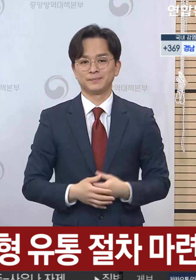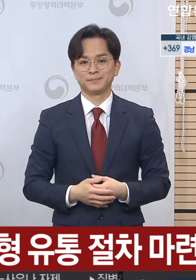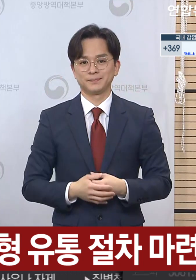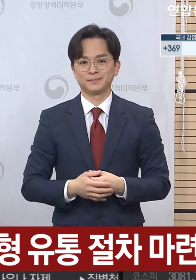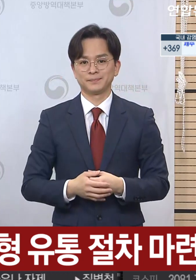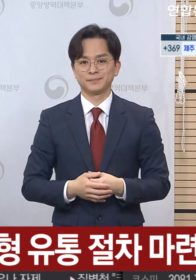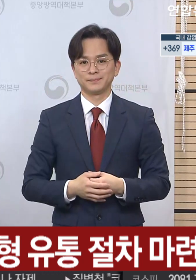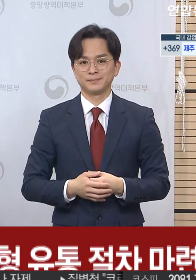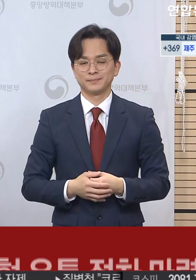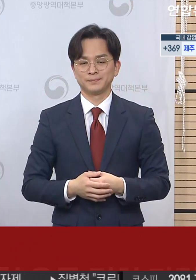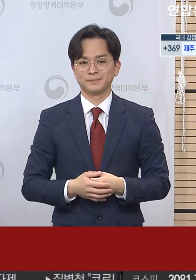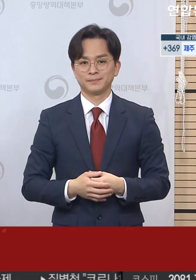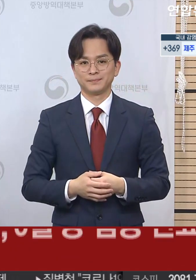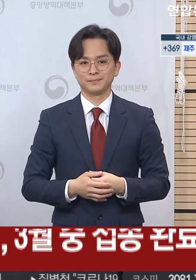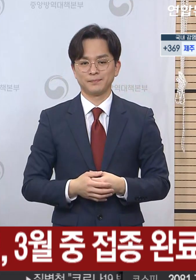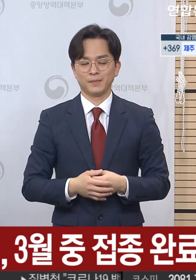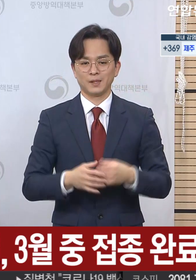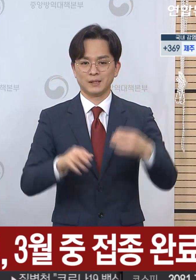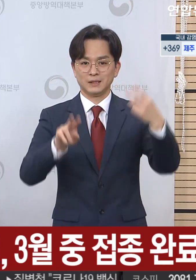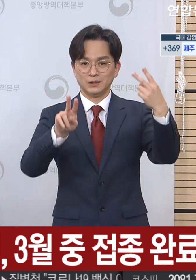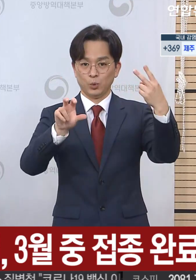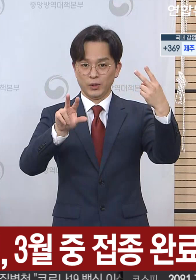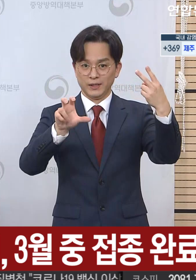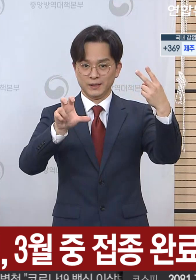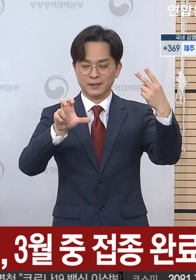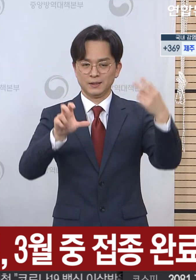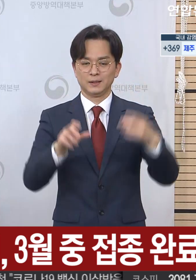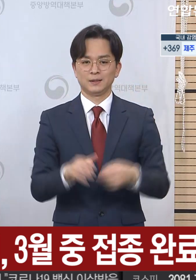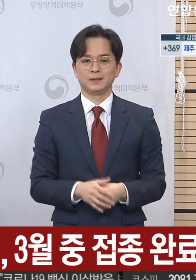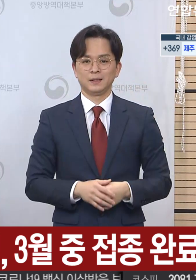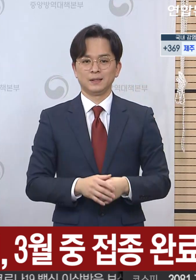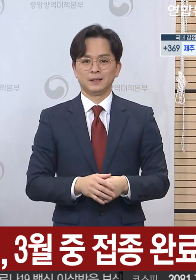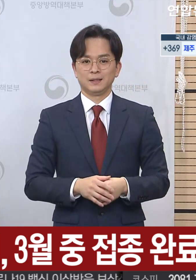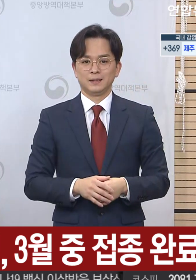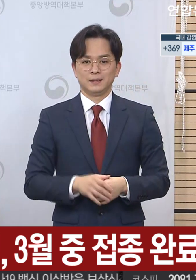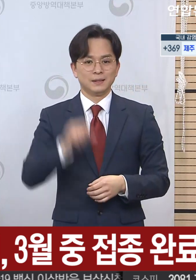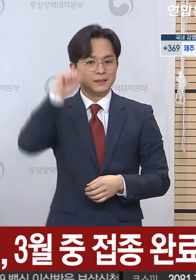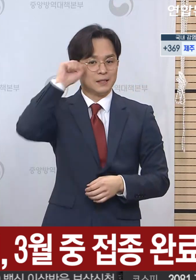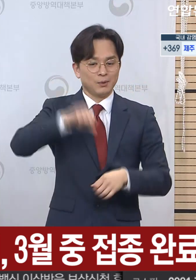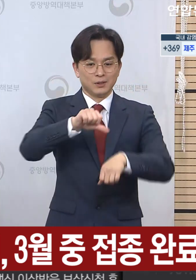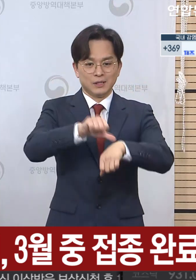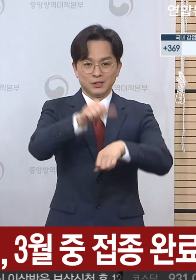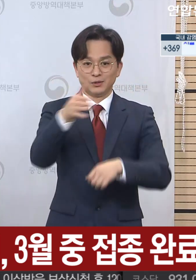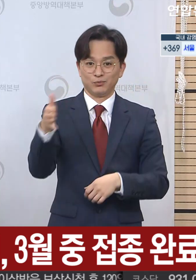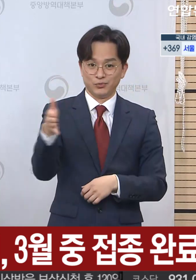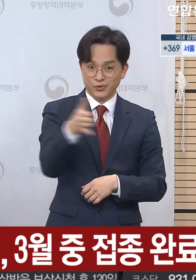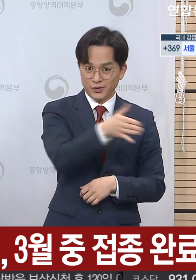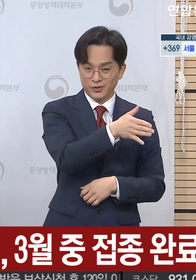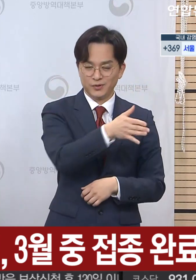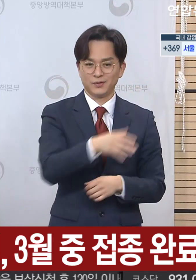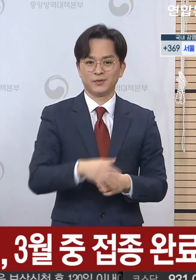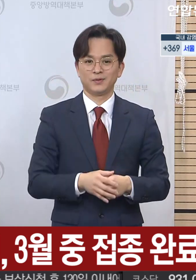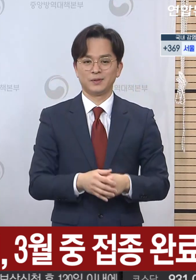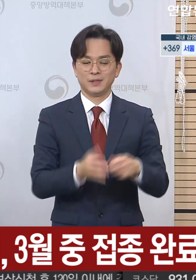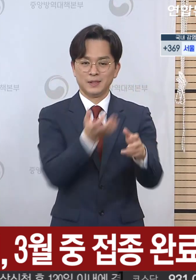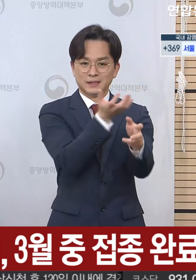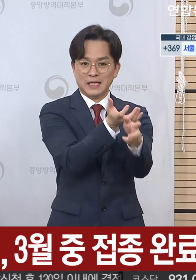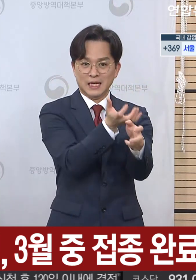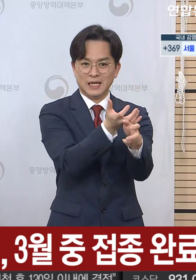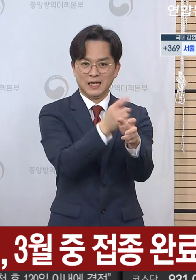배송됩니다. 첫날인 25일은 05시 50분부터 냉장 유통 차량 총